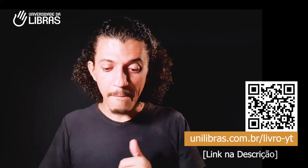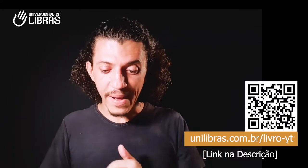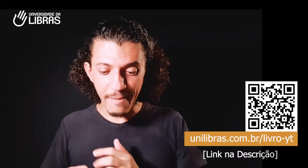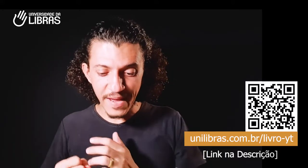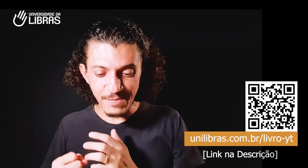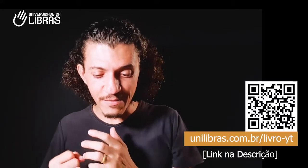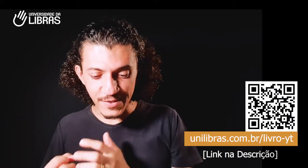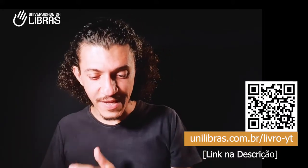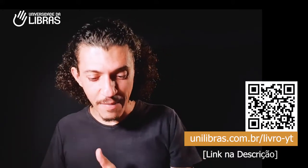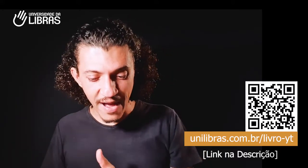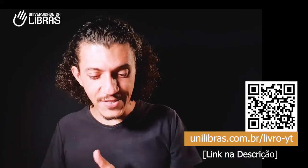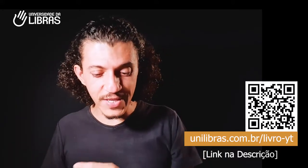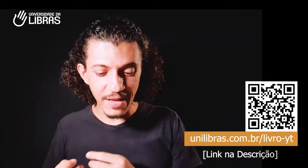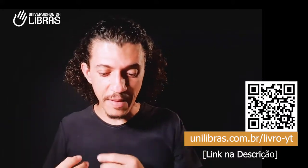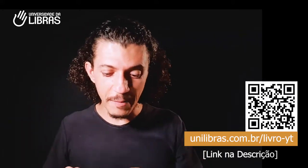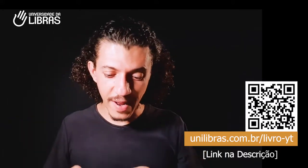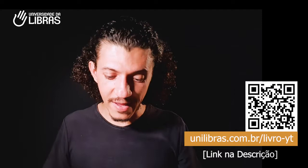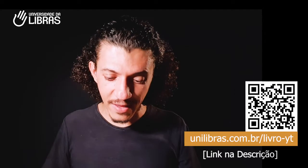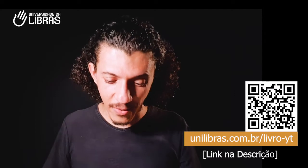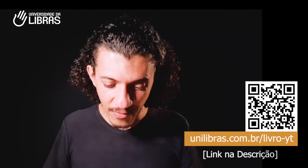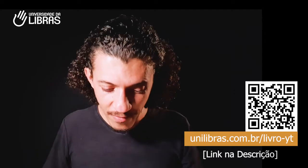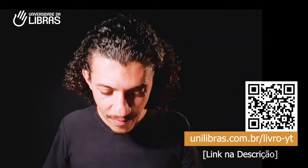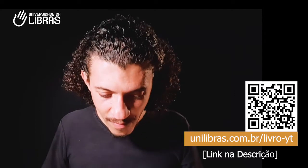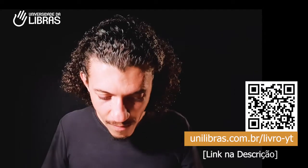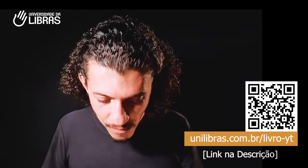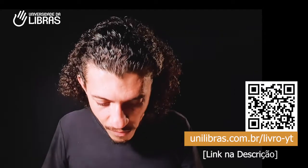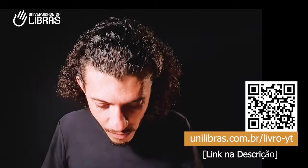e parabéns para você mais você também para Raquel